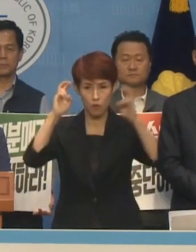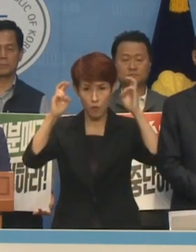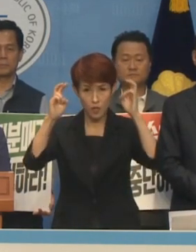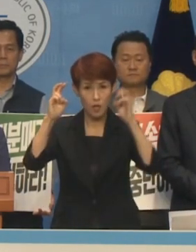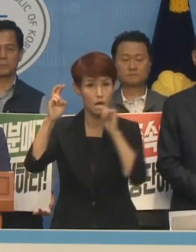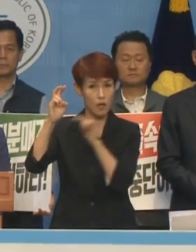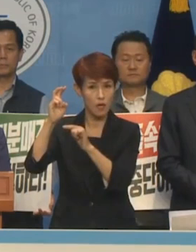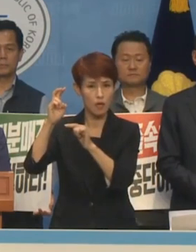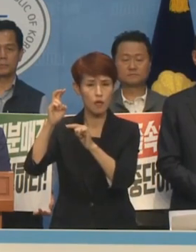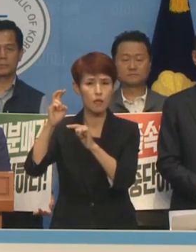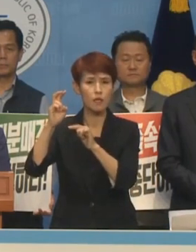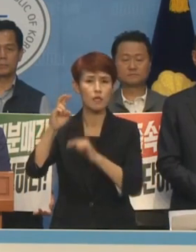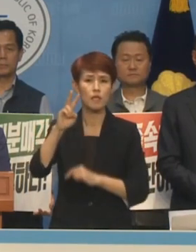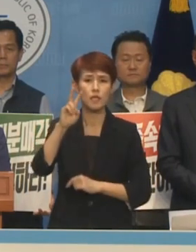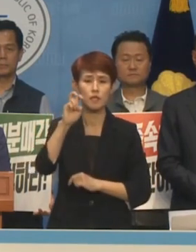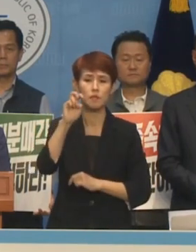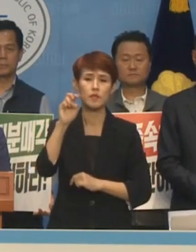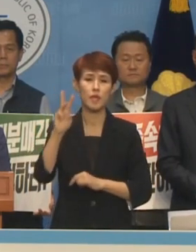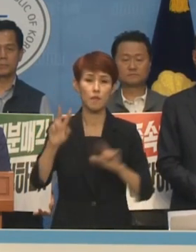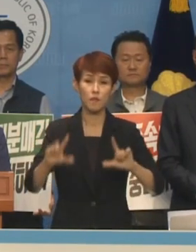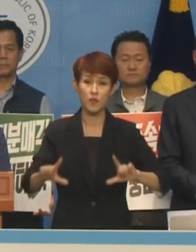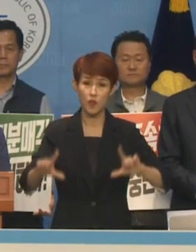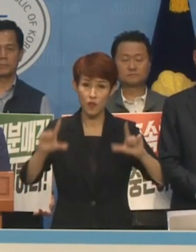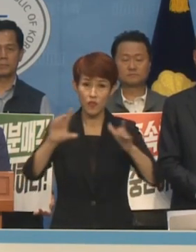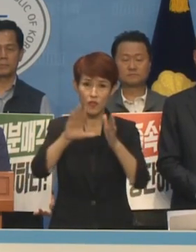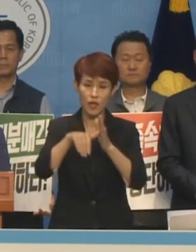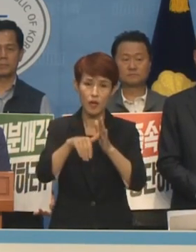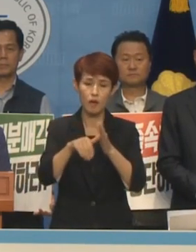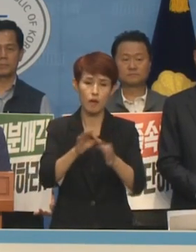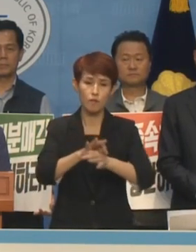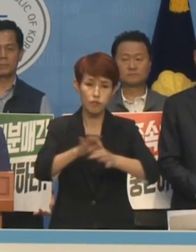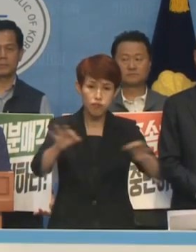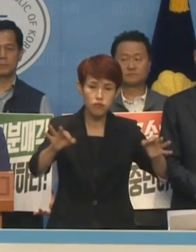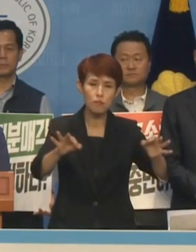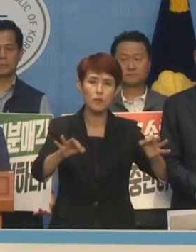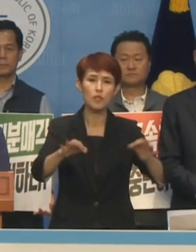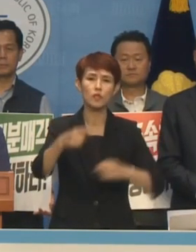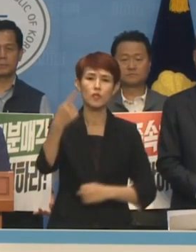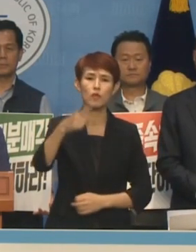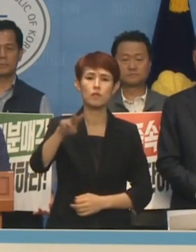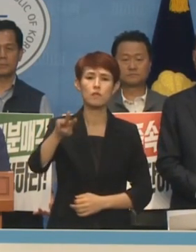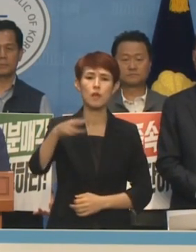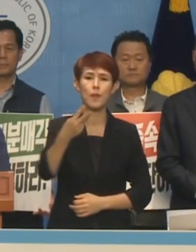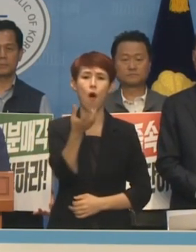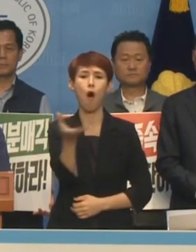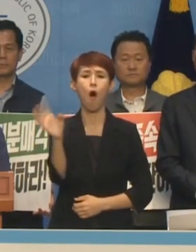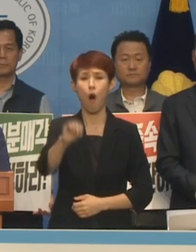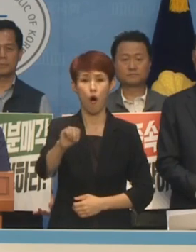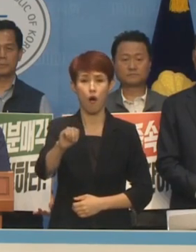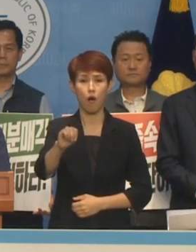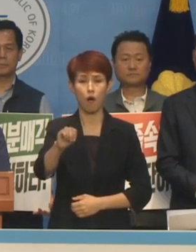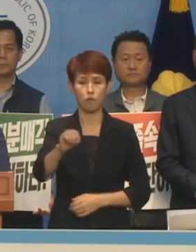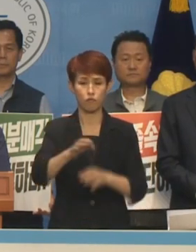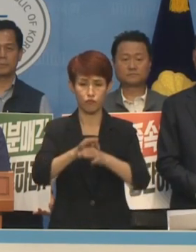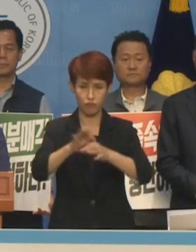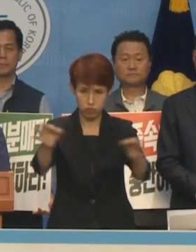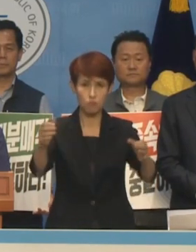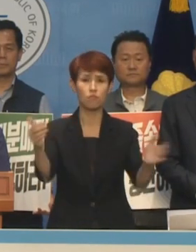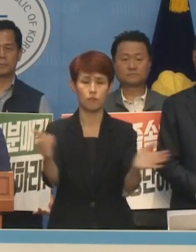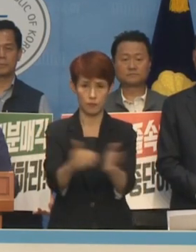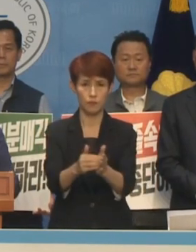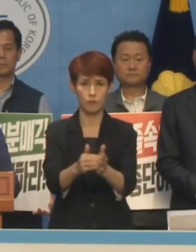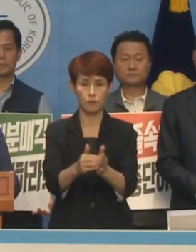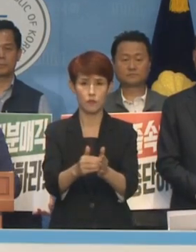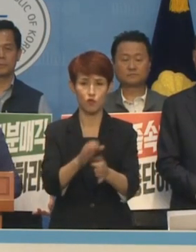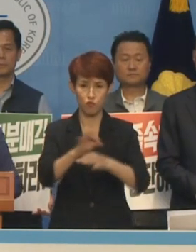KDN은 23년에 중간 배당으로 약 1,300억을 한전에 주기로